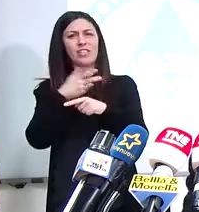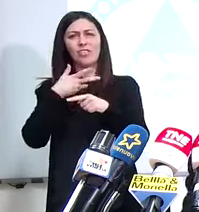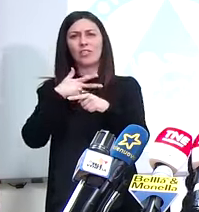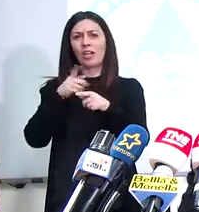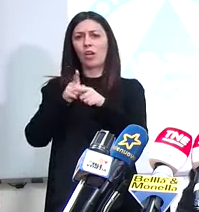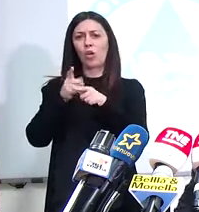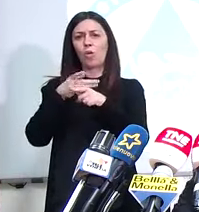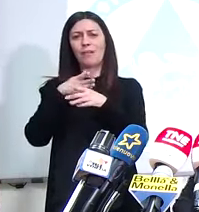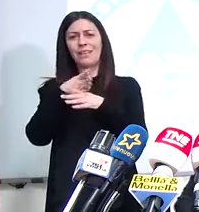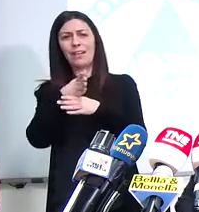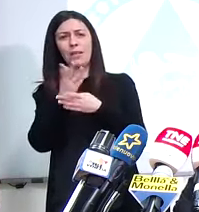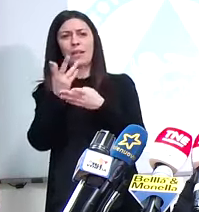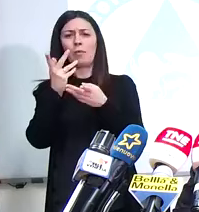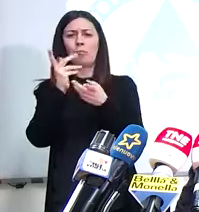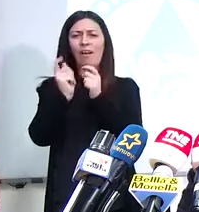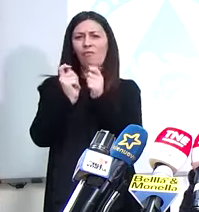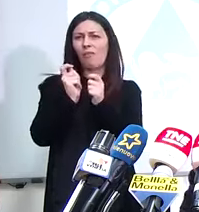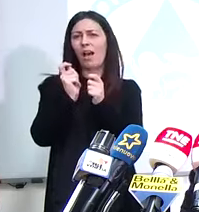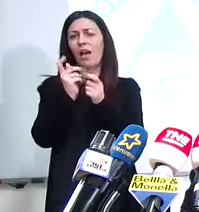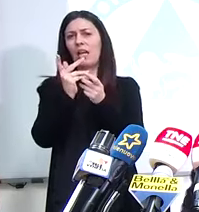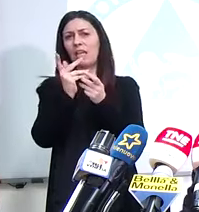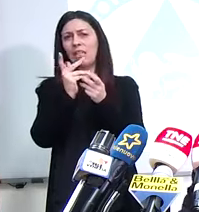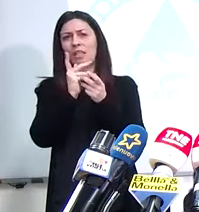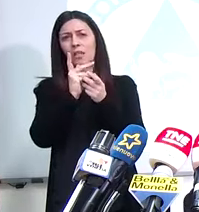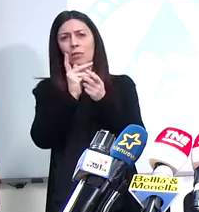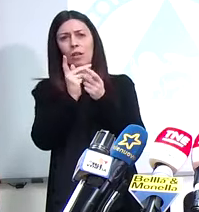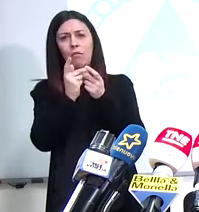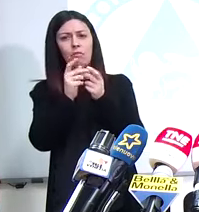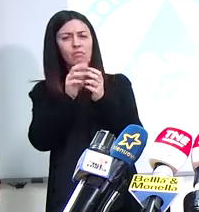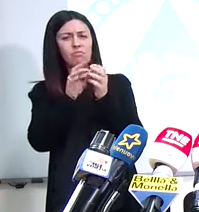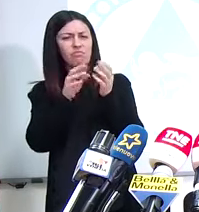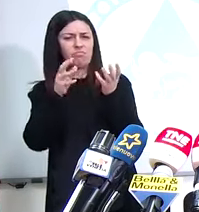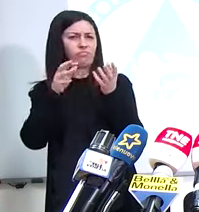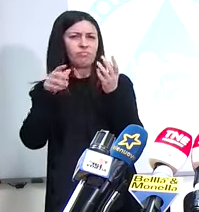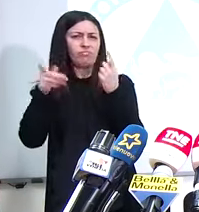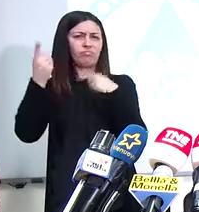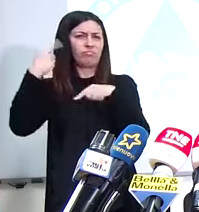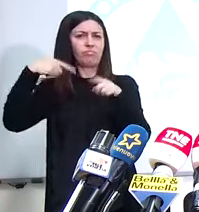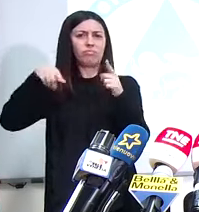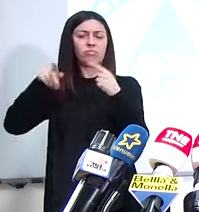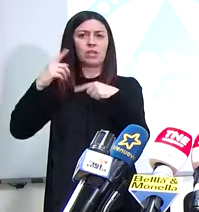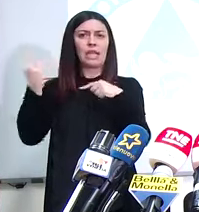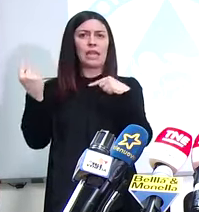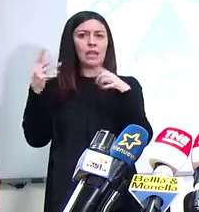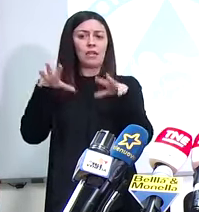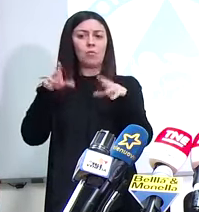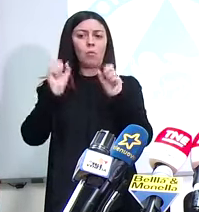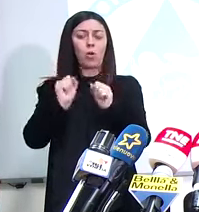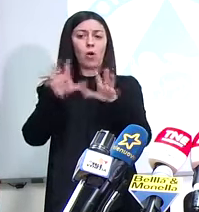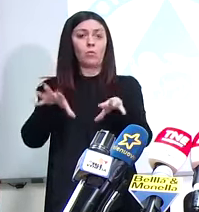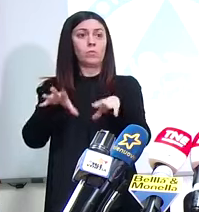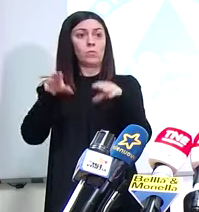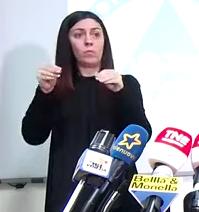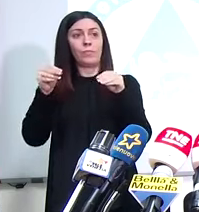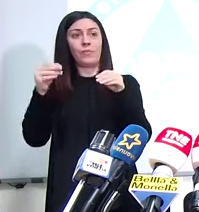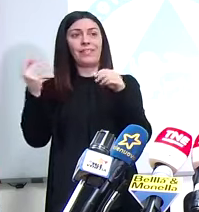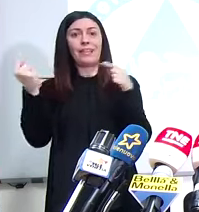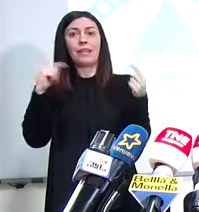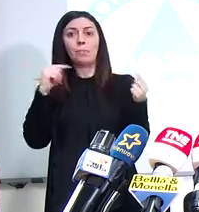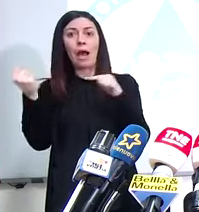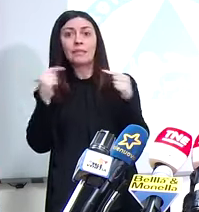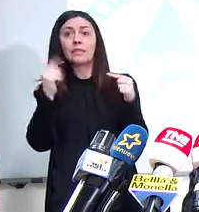affari che si possono fare in altra maniera e preso tutto tutto il dibattito che si può aprire anche per paesi che hanno